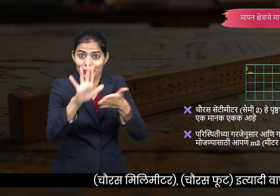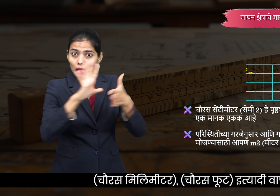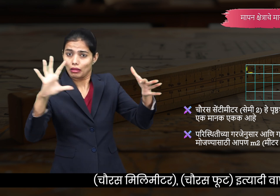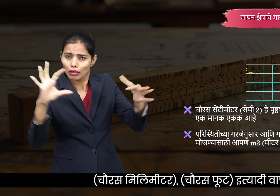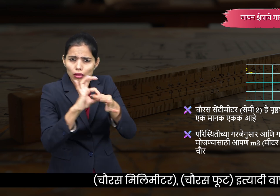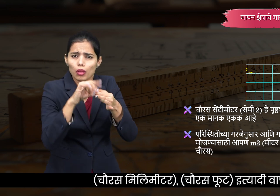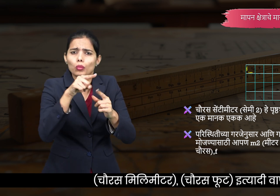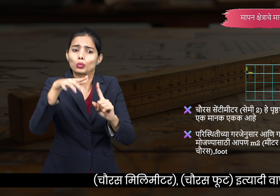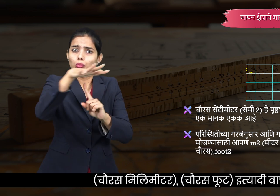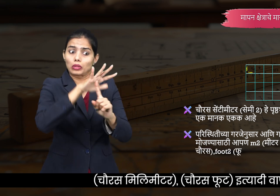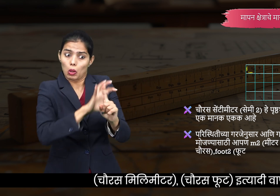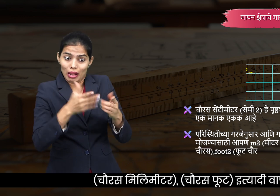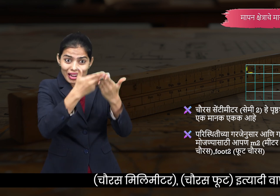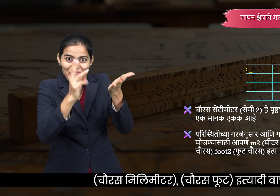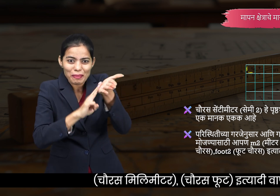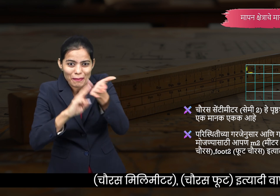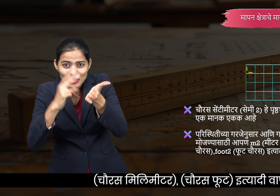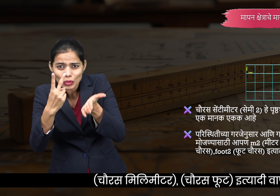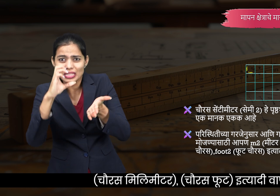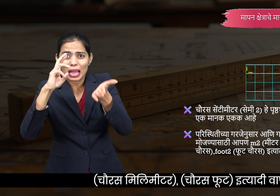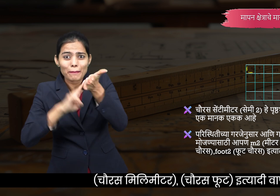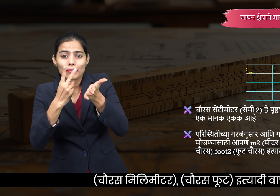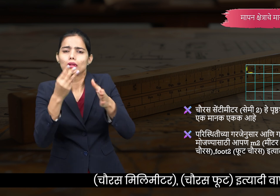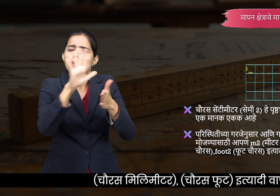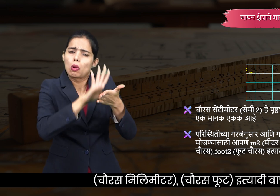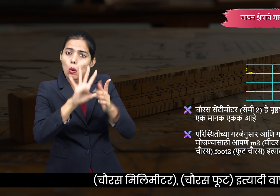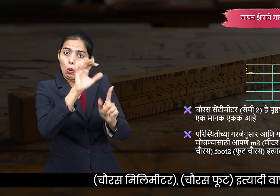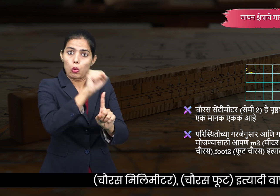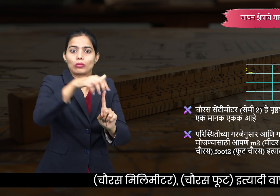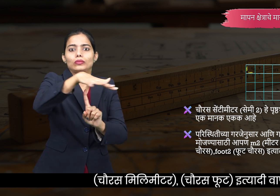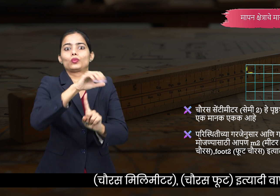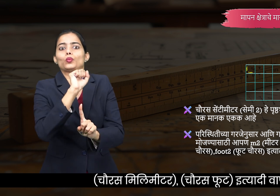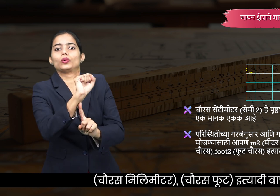चौरस मिलीमीटर, चौरस फूट इत्यादी वापरतो।